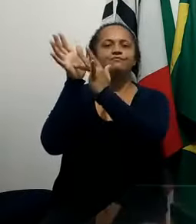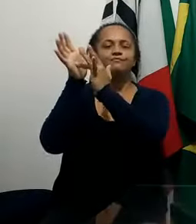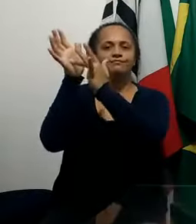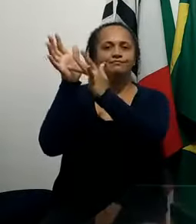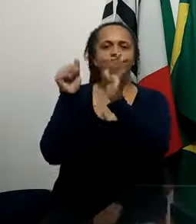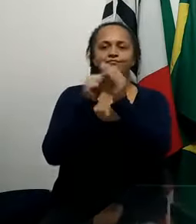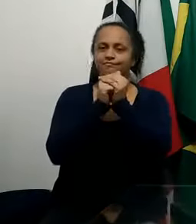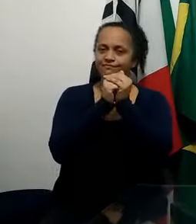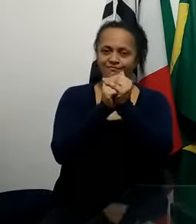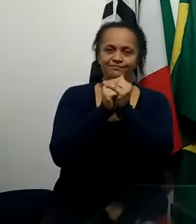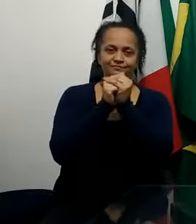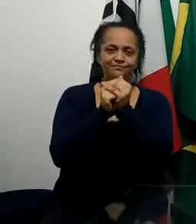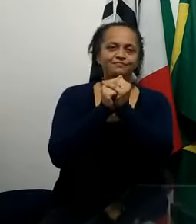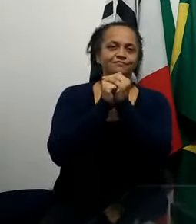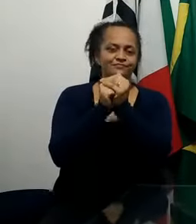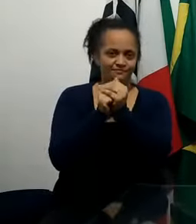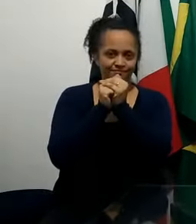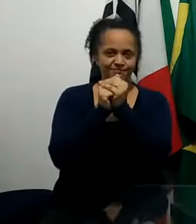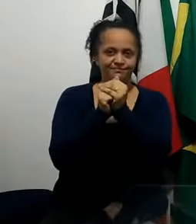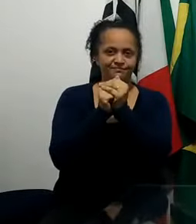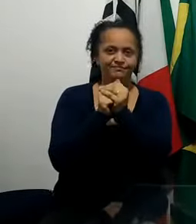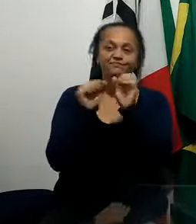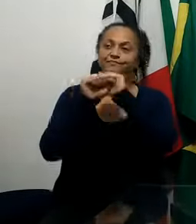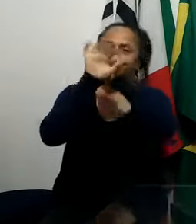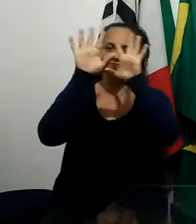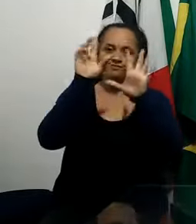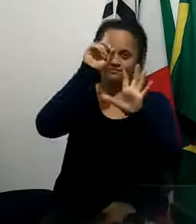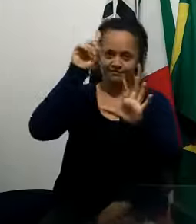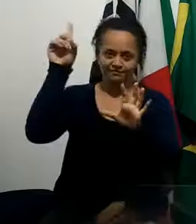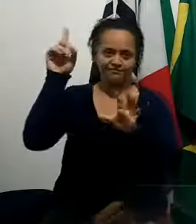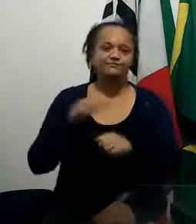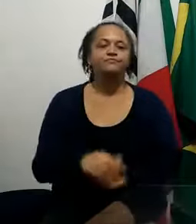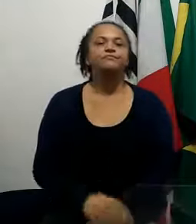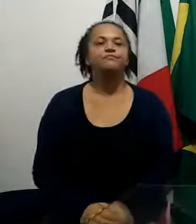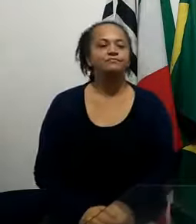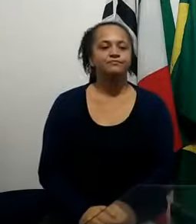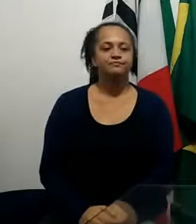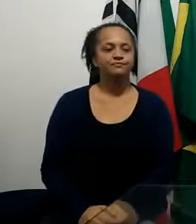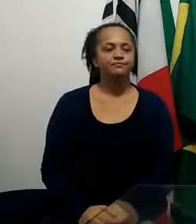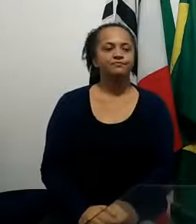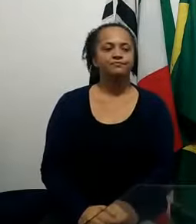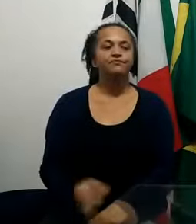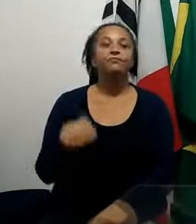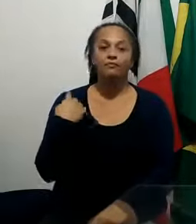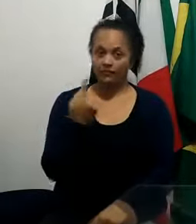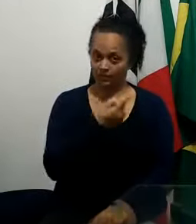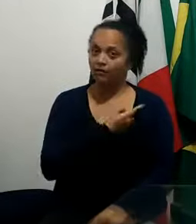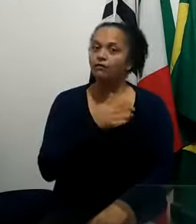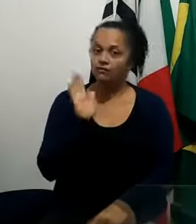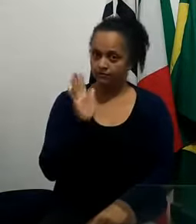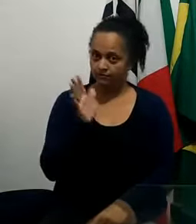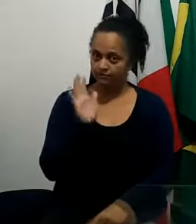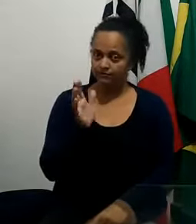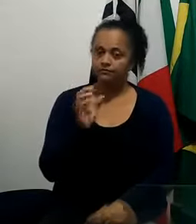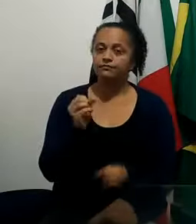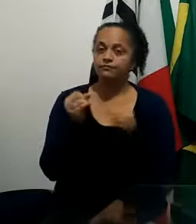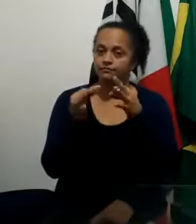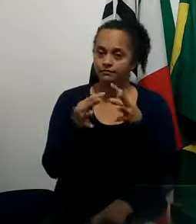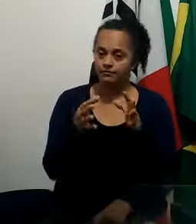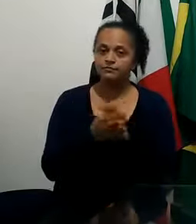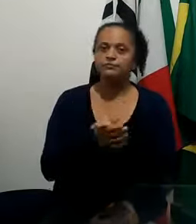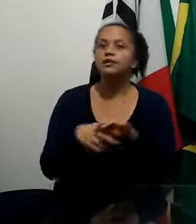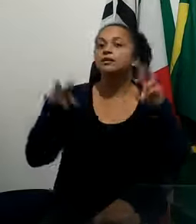Jesus, amém. E amém, glória a Deus. Como nós, né, falamos aos irmãos, o